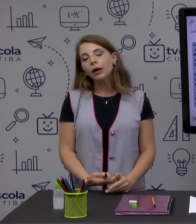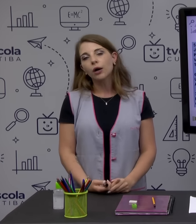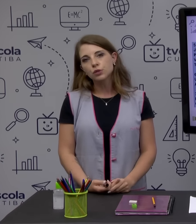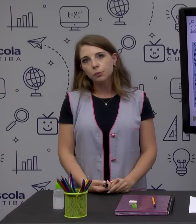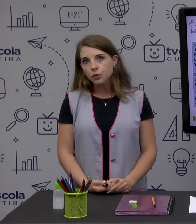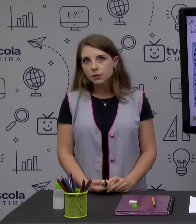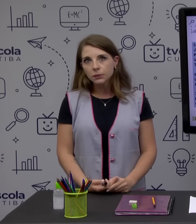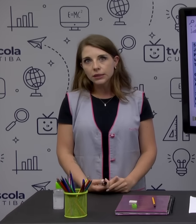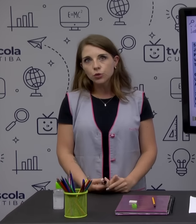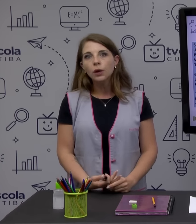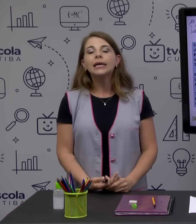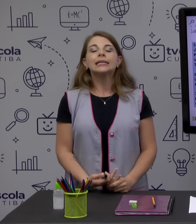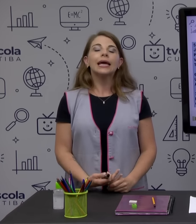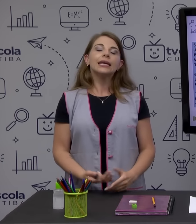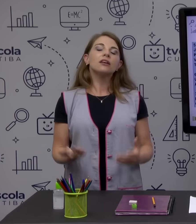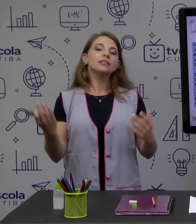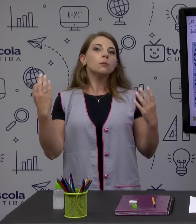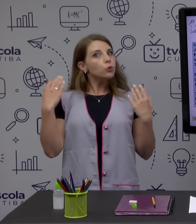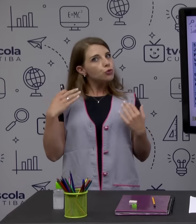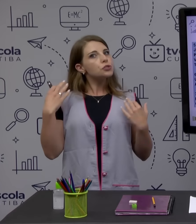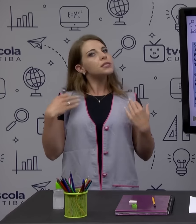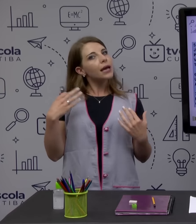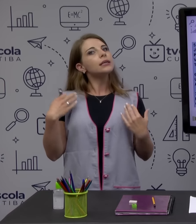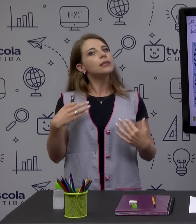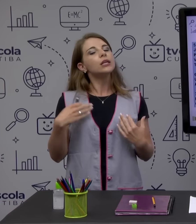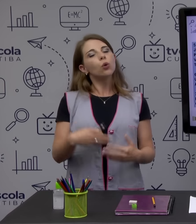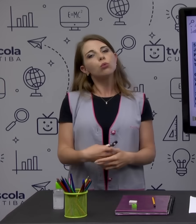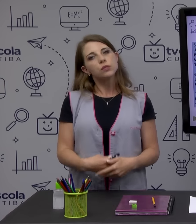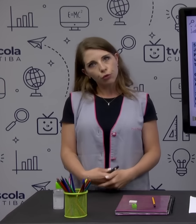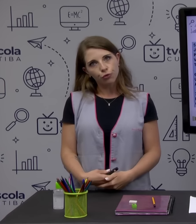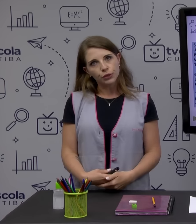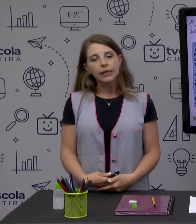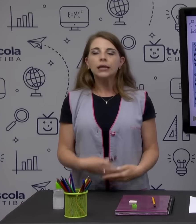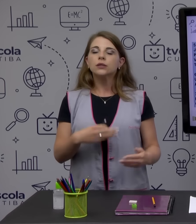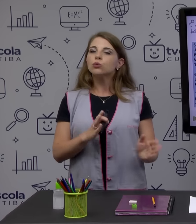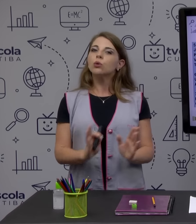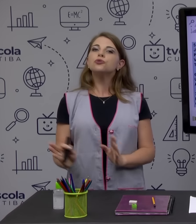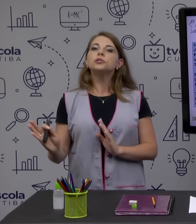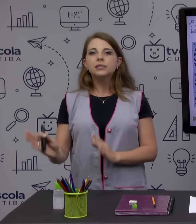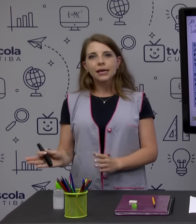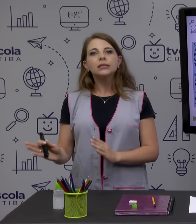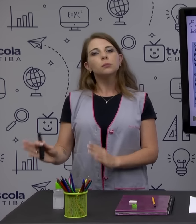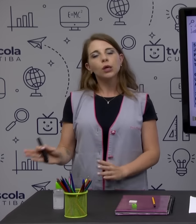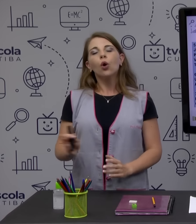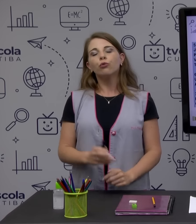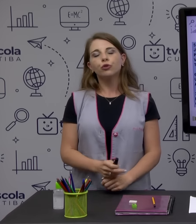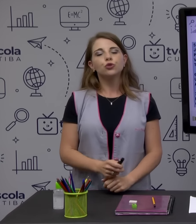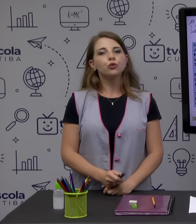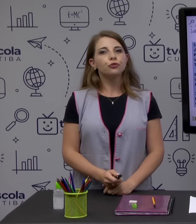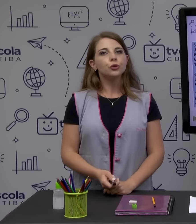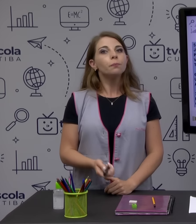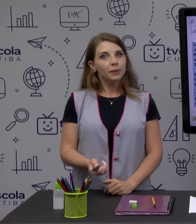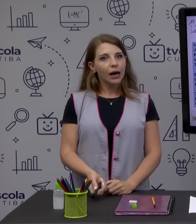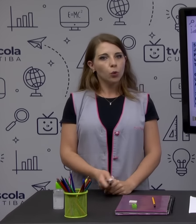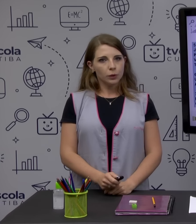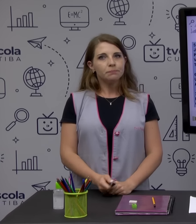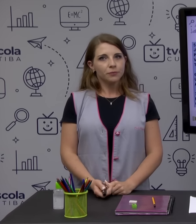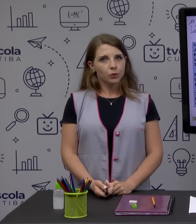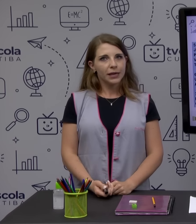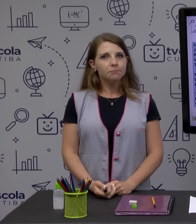carro se aproximando, né? E ela vai estar muito distraída ali com o seu fone. Então, não utilizar também o fone de ouvido na rua, ok?